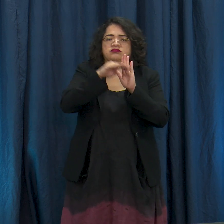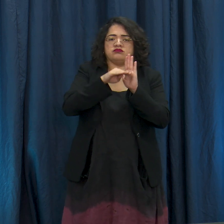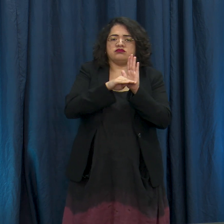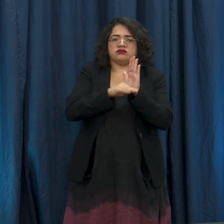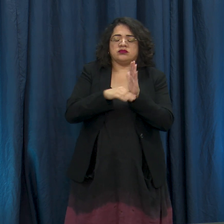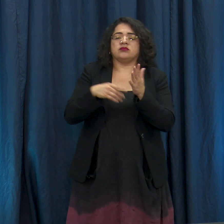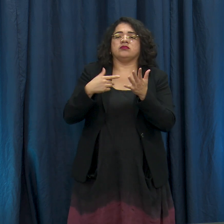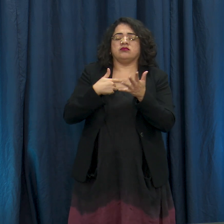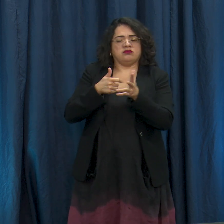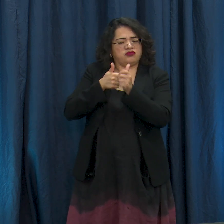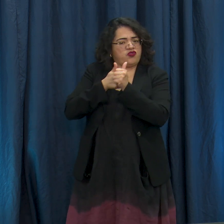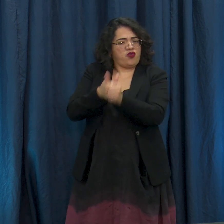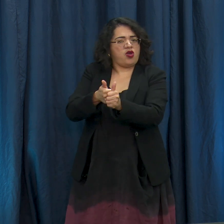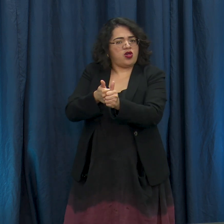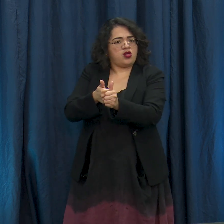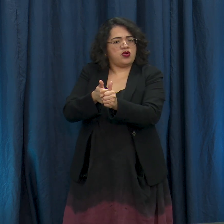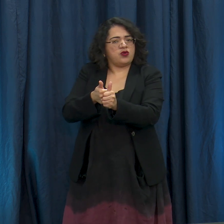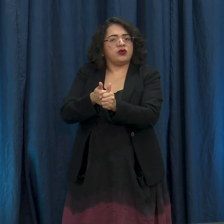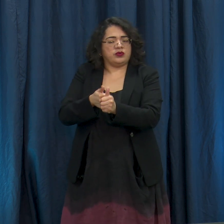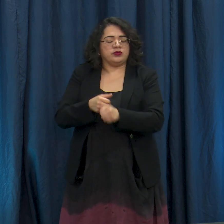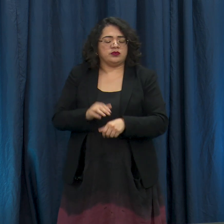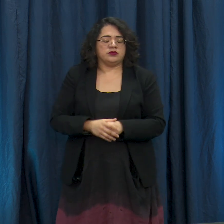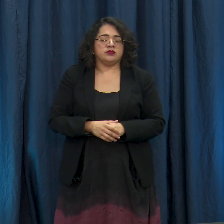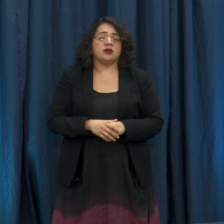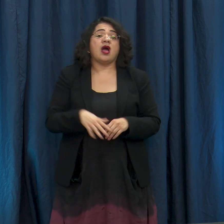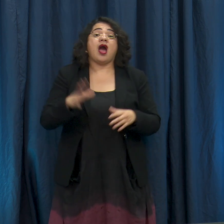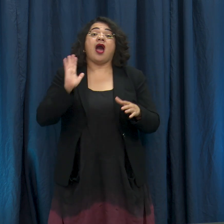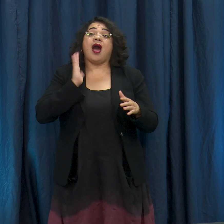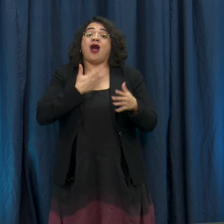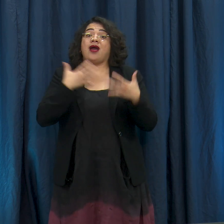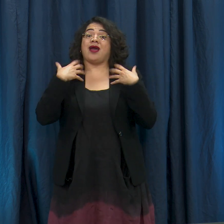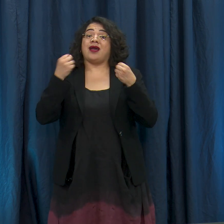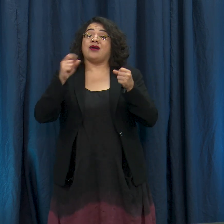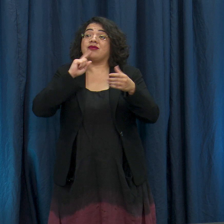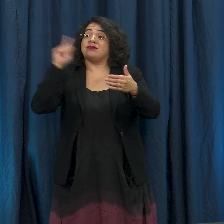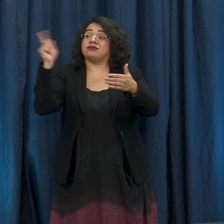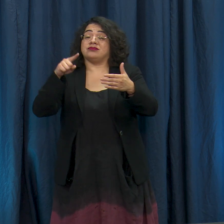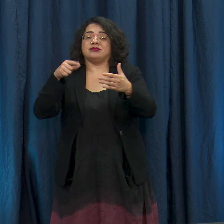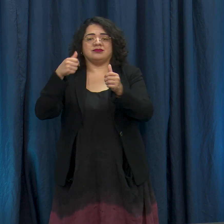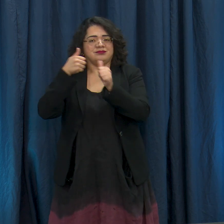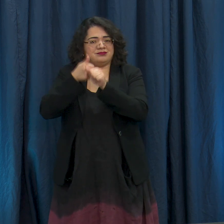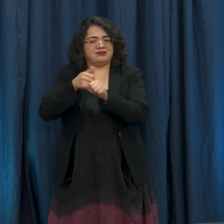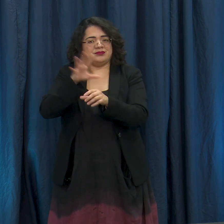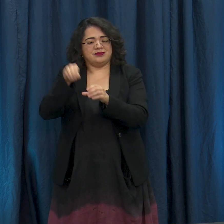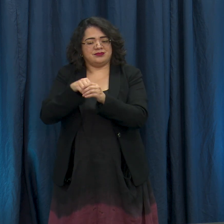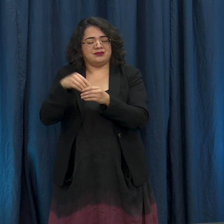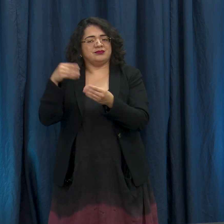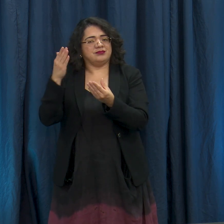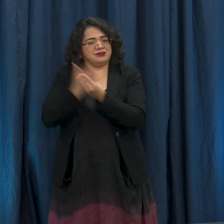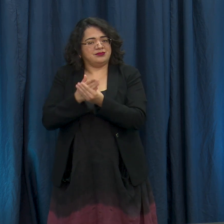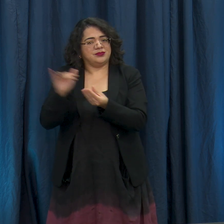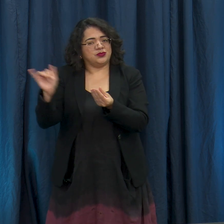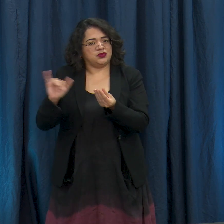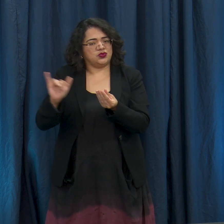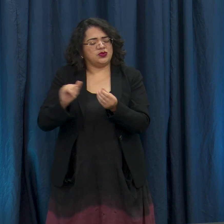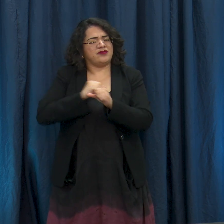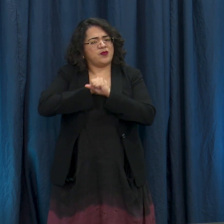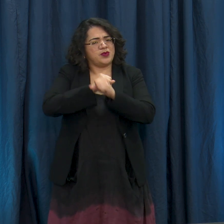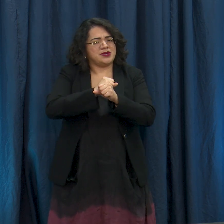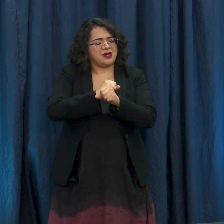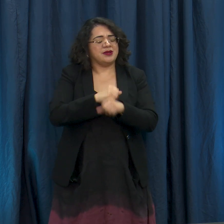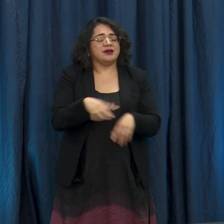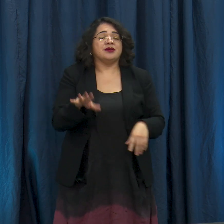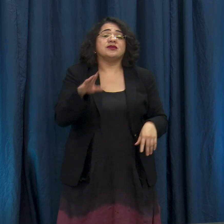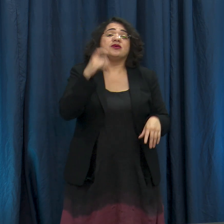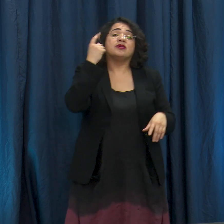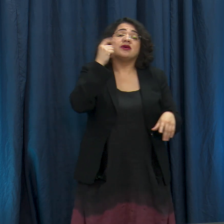crisis. Nuestras órdenes de salud están vigentes hasta el 15 de mayo. Por favor, recuerde que esta orden es